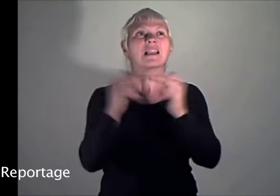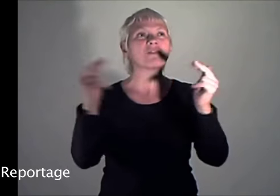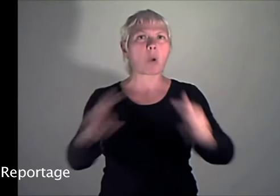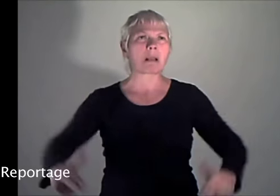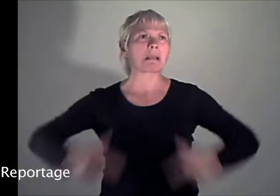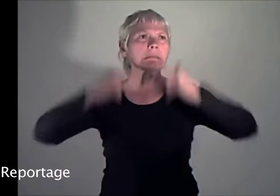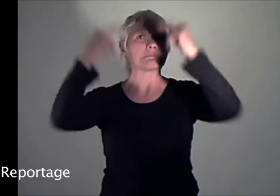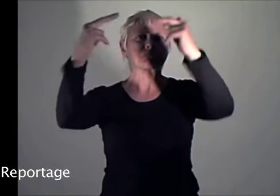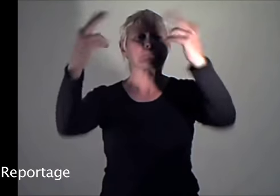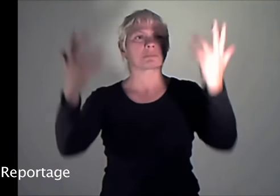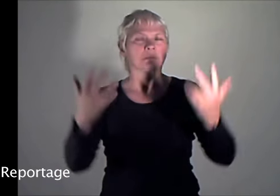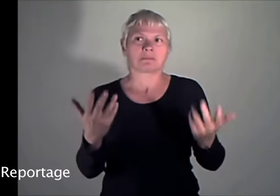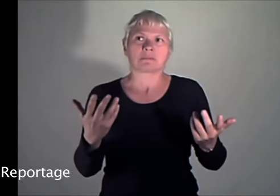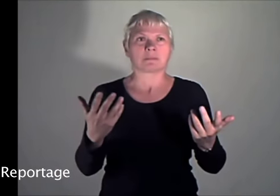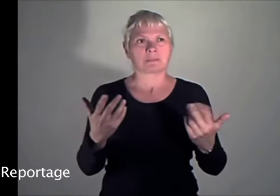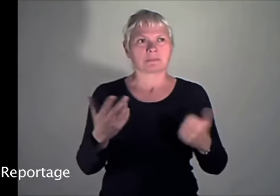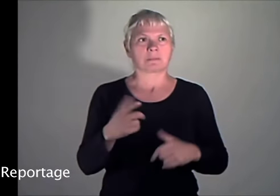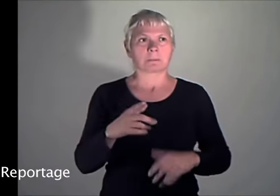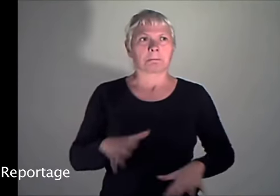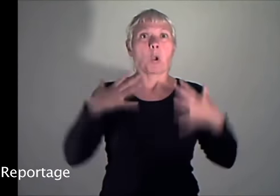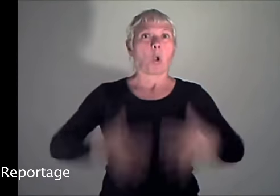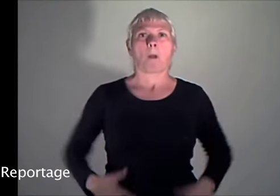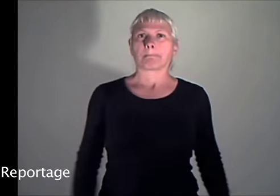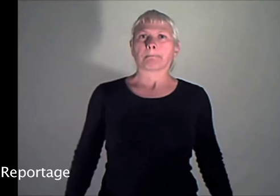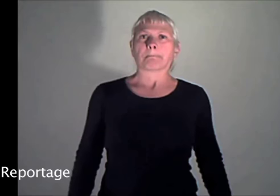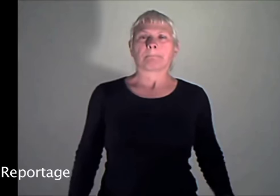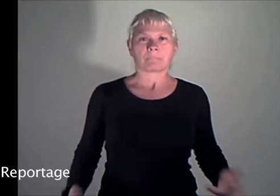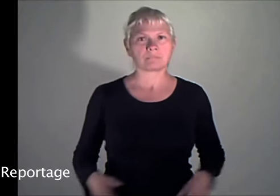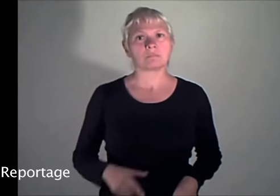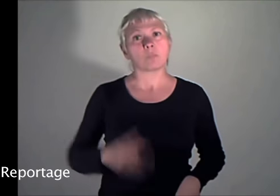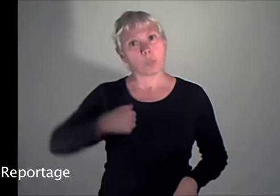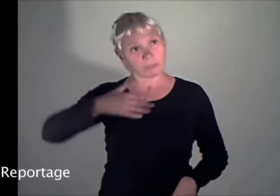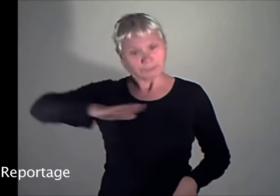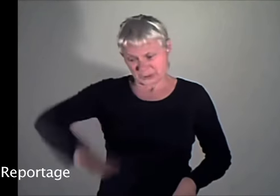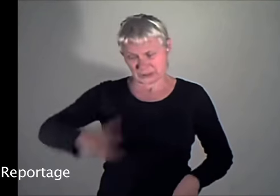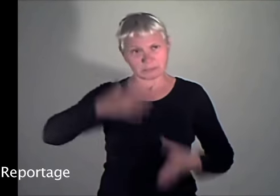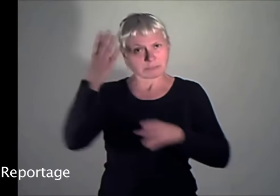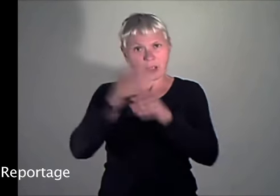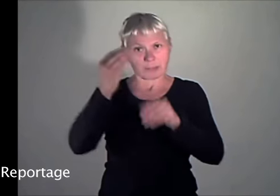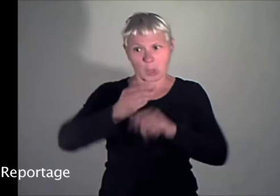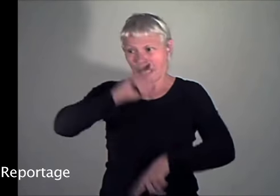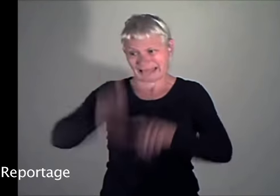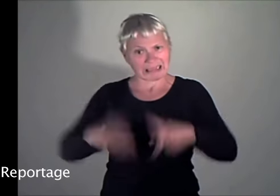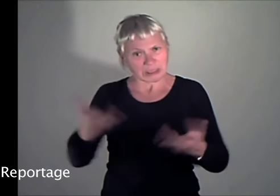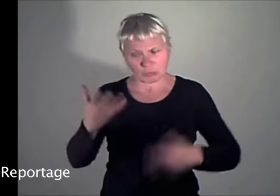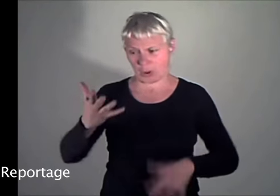ton corps, quoi. Si quand je dis civilisé, on apprend quand on est petit à ne pas montrer du doigt, à ne pas faire de